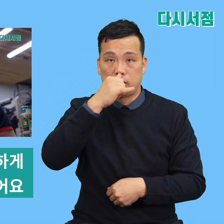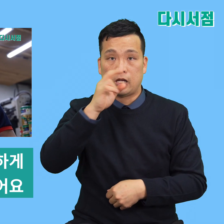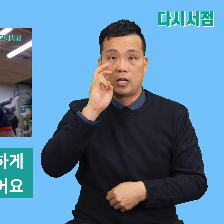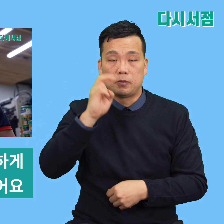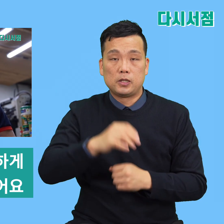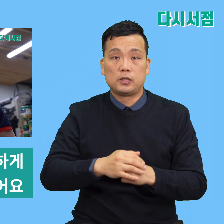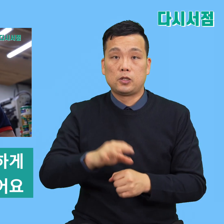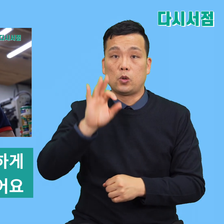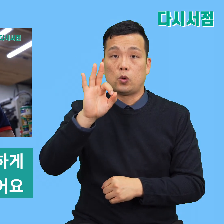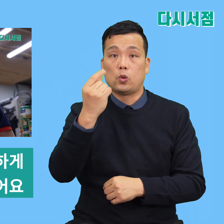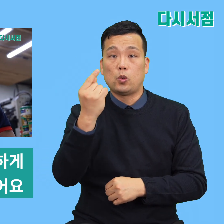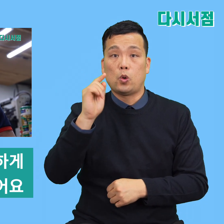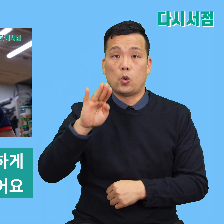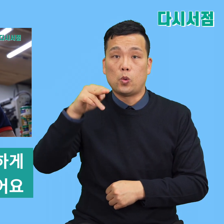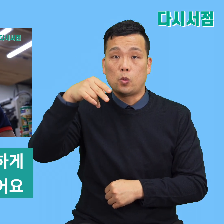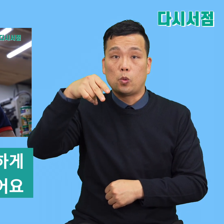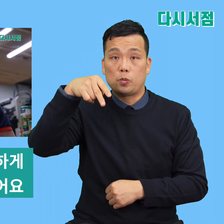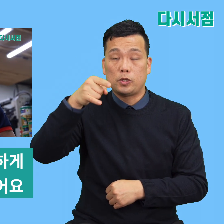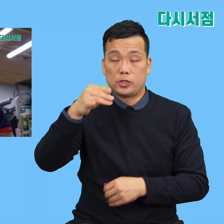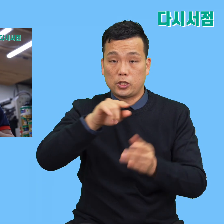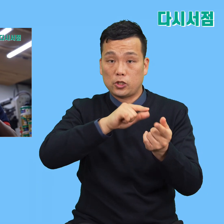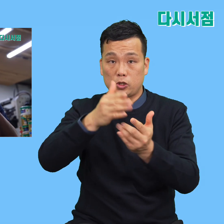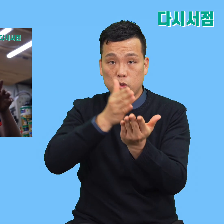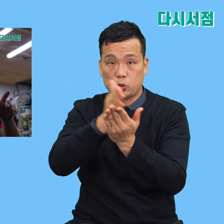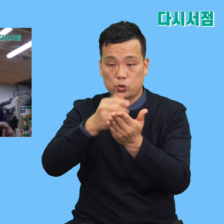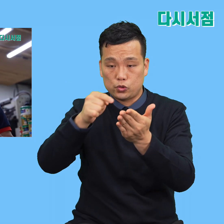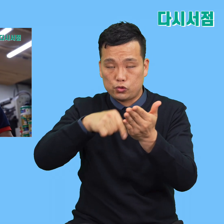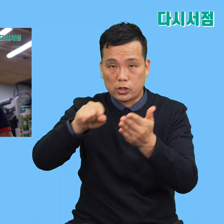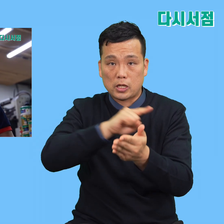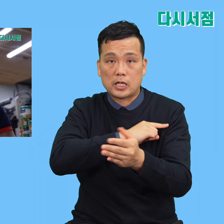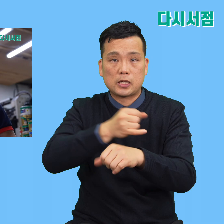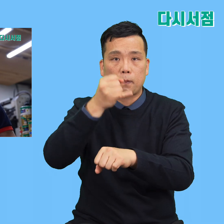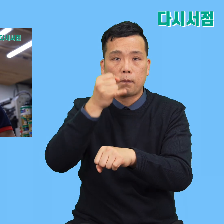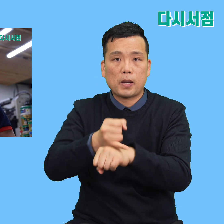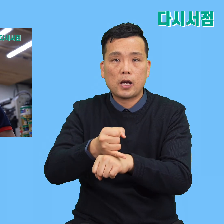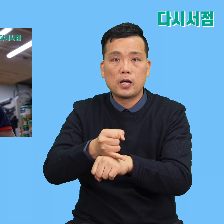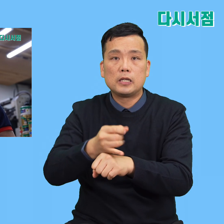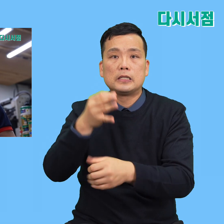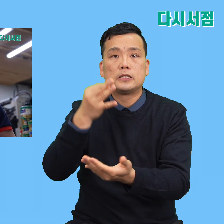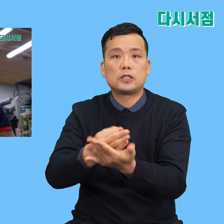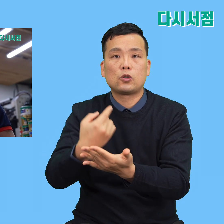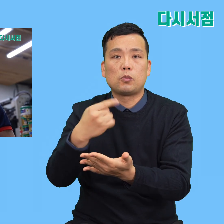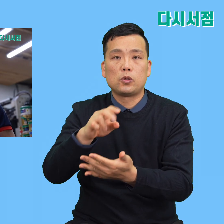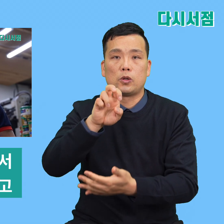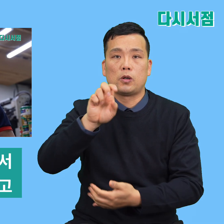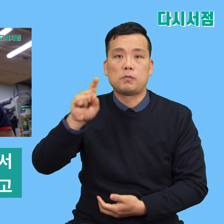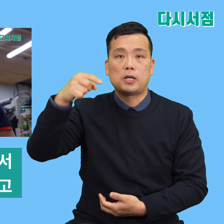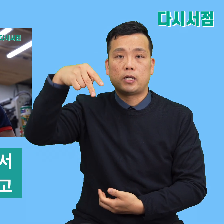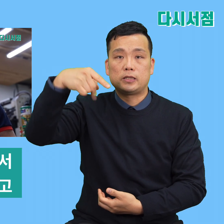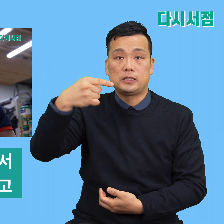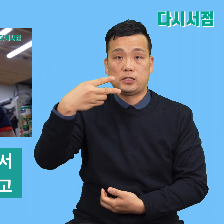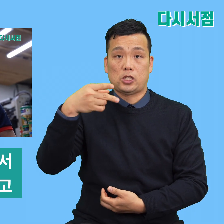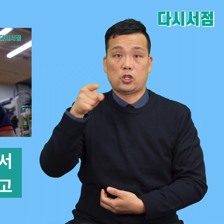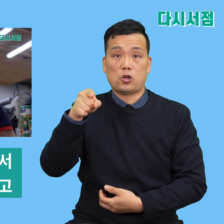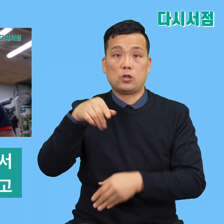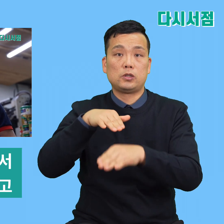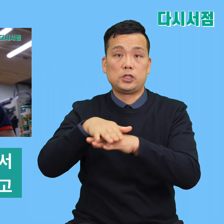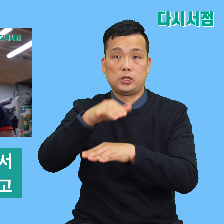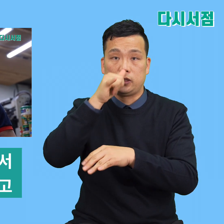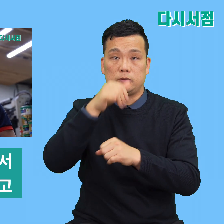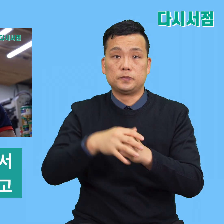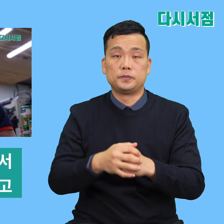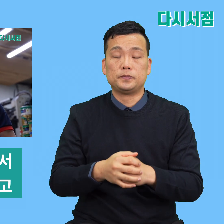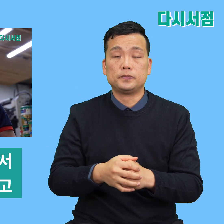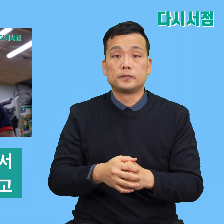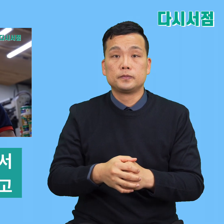아주 저렴하게 하려면 이제 마스터라고 있어요. 그럼 마스터로 조각조각 그건 인쇄를 하는 건데 그거에 이제 쉽게